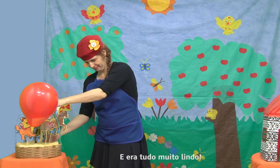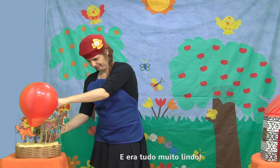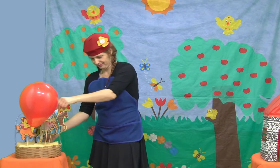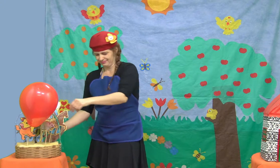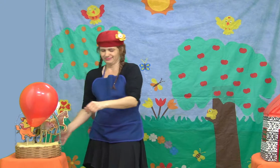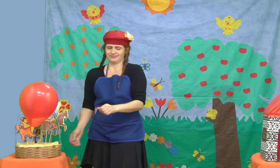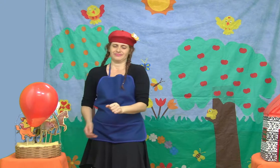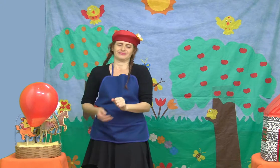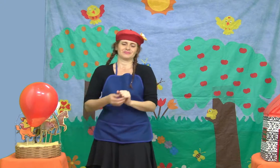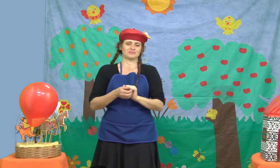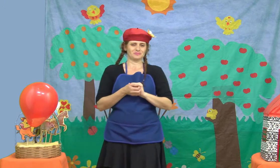chão